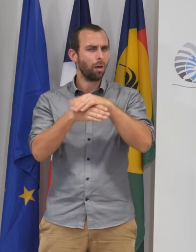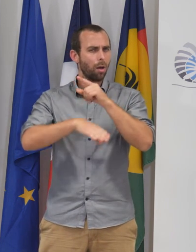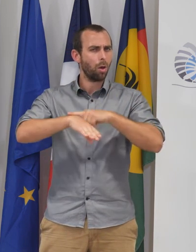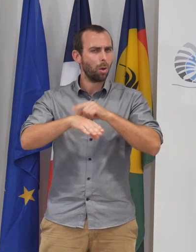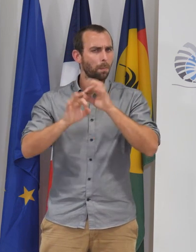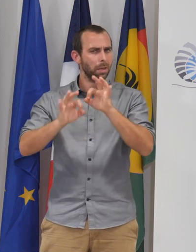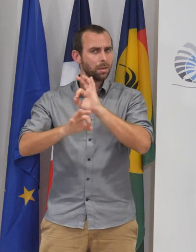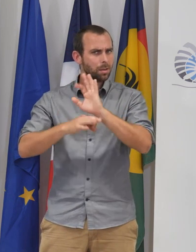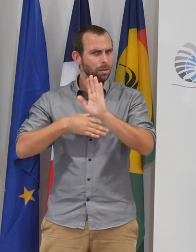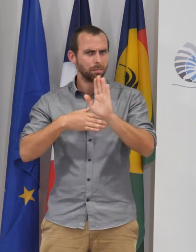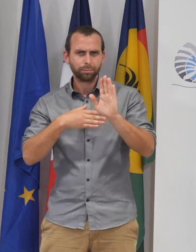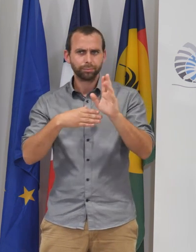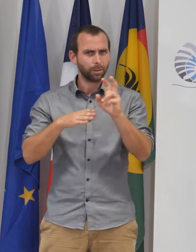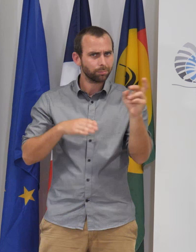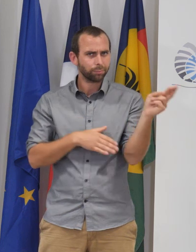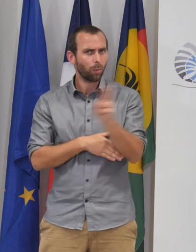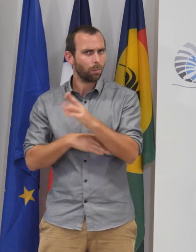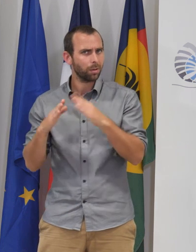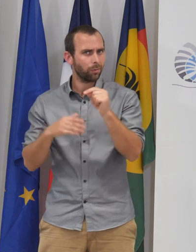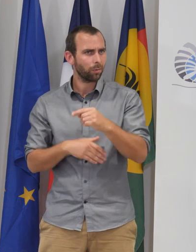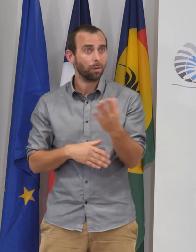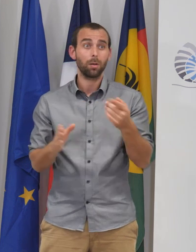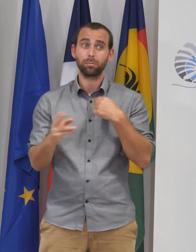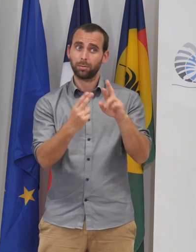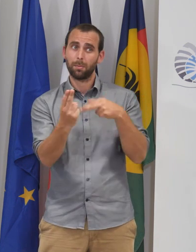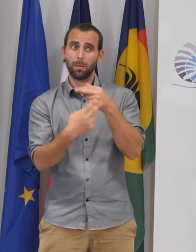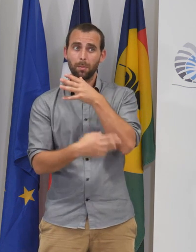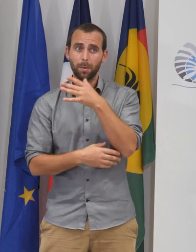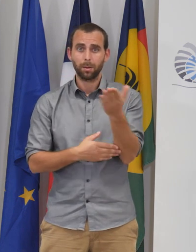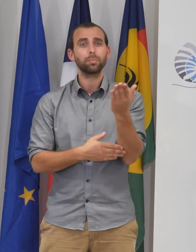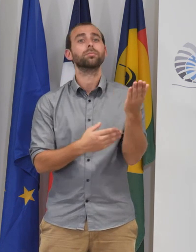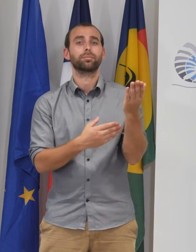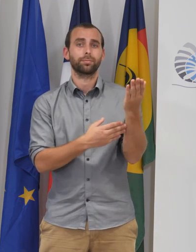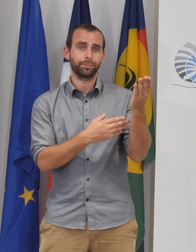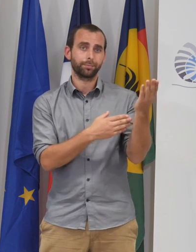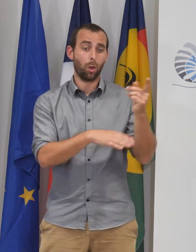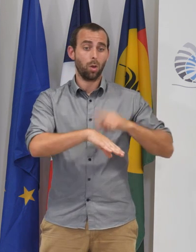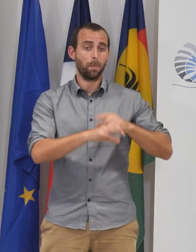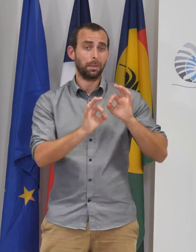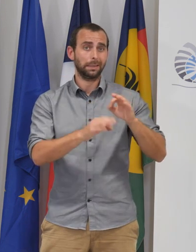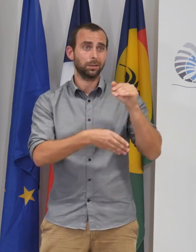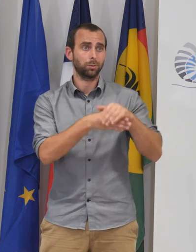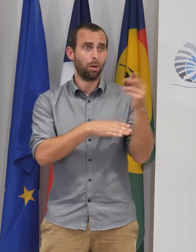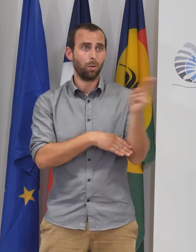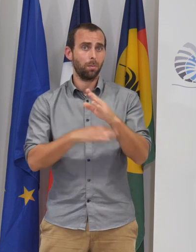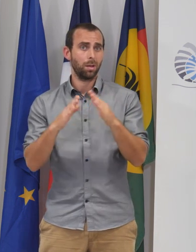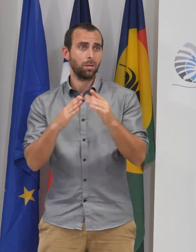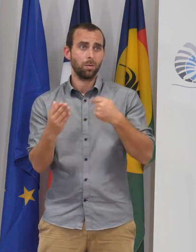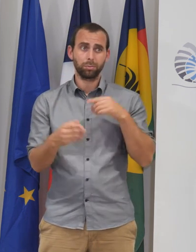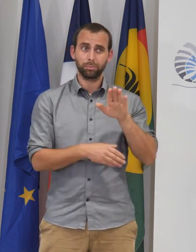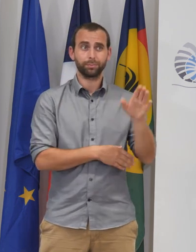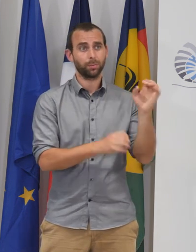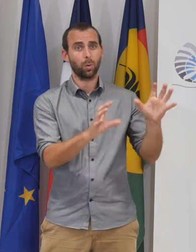répondre, puisque vous savez que le couvre-feu, c'est une compétence de l'État. Et s'il doit y avoir une annonce qui doit être faite, c'est le commissaire.